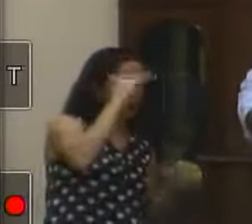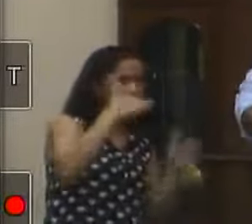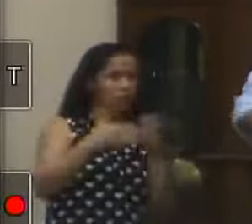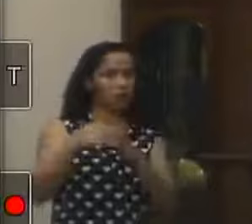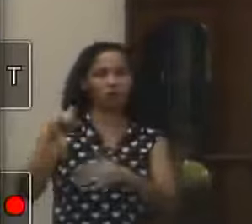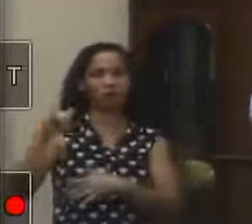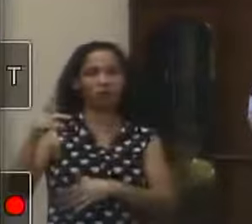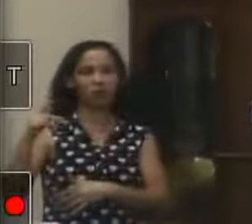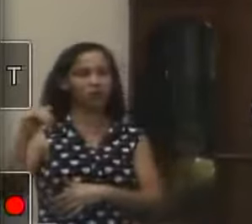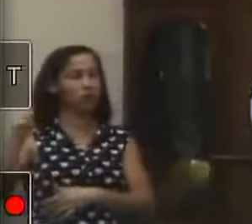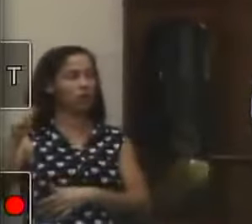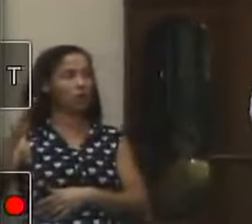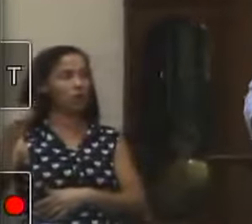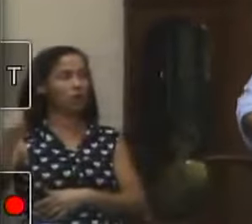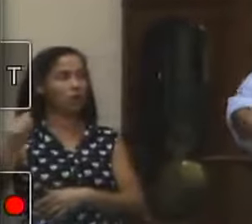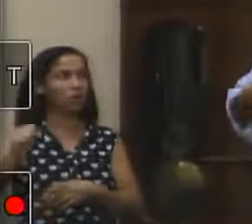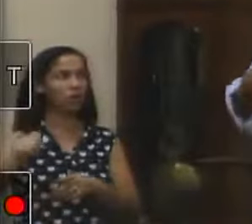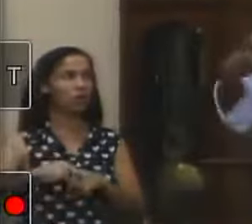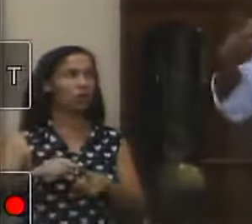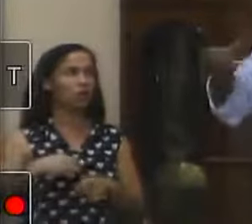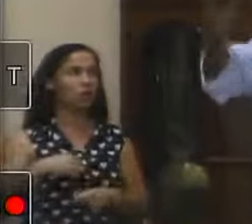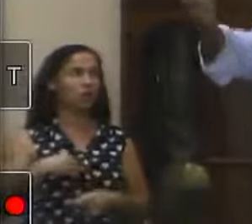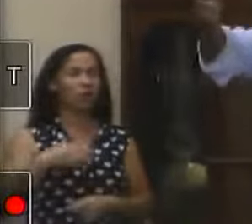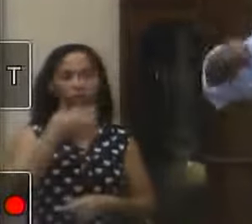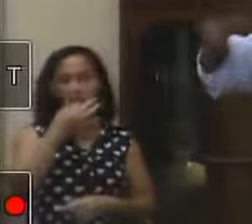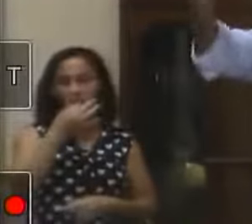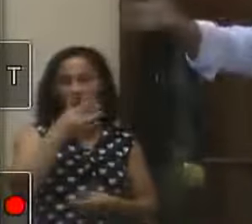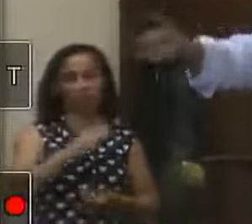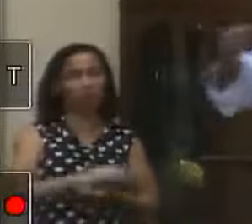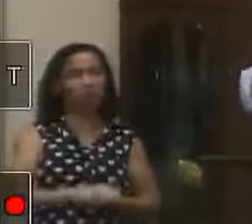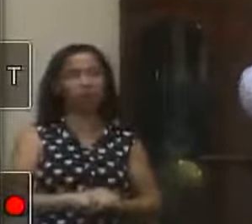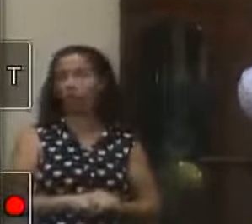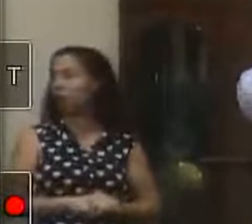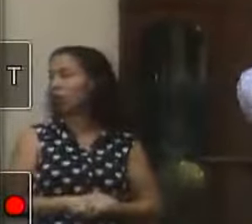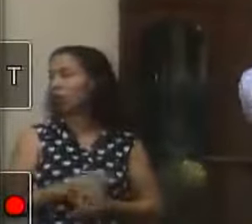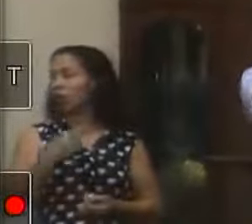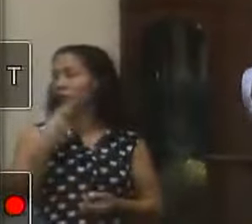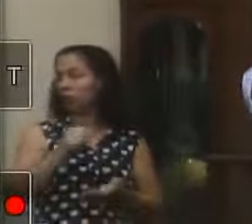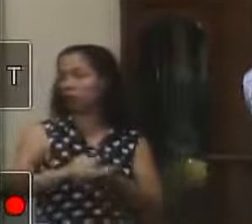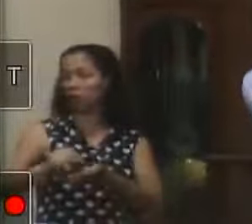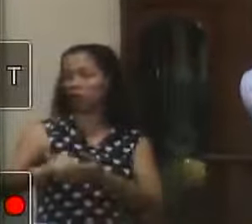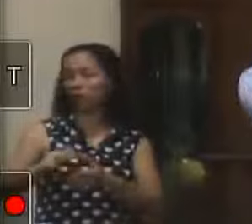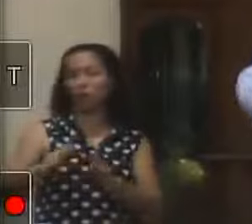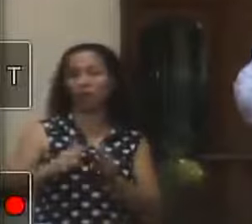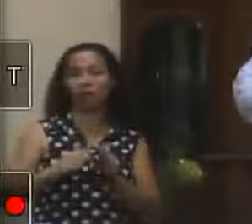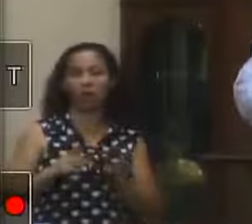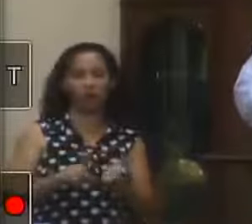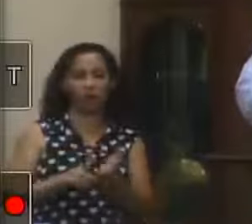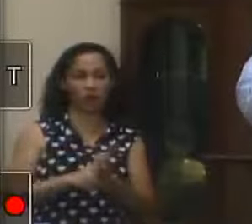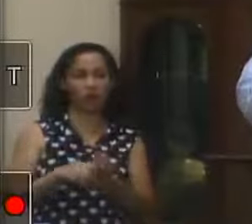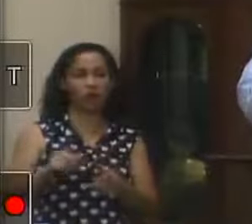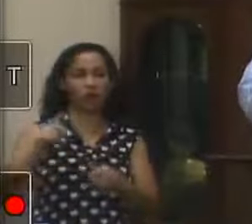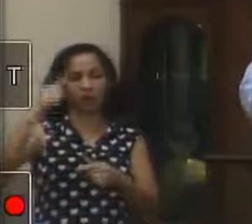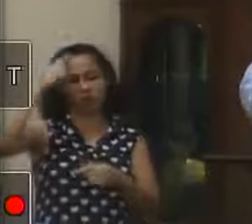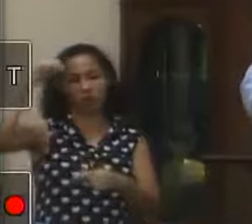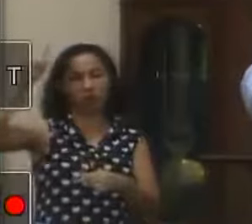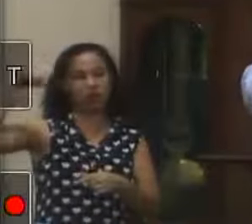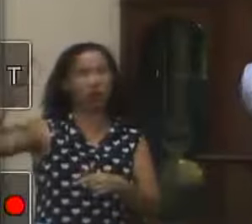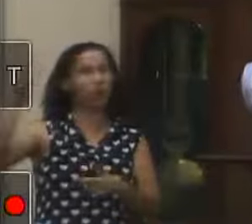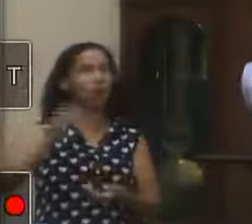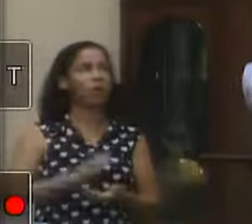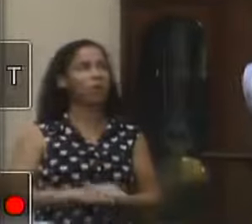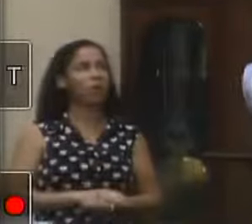Então, ali em conservatória, a gente tem que... A minha sugestão, vou fazer ela por escrito na próxima sessão, eu vou falar aqui na tribuna, mas vou fazer por